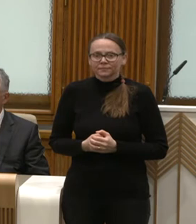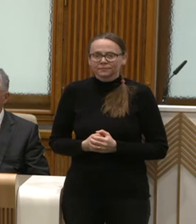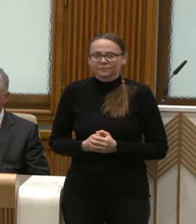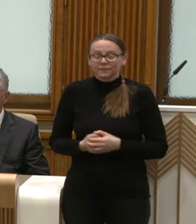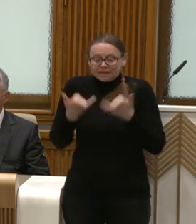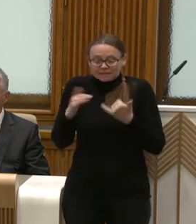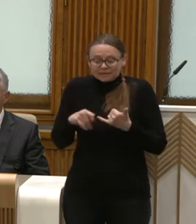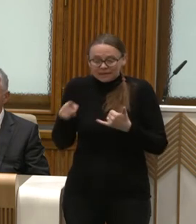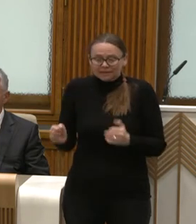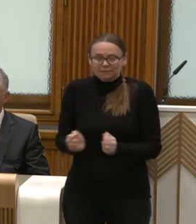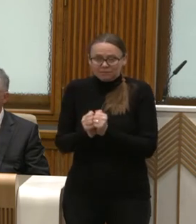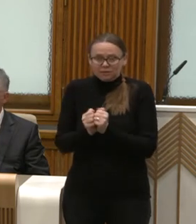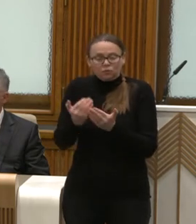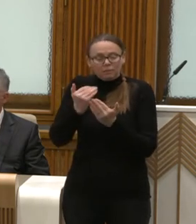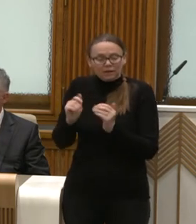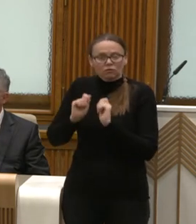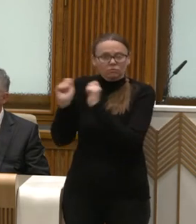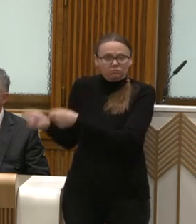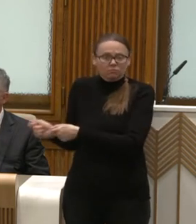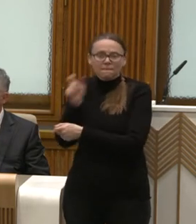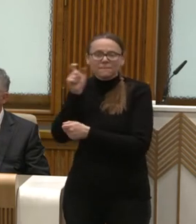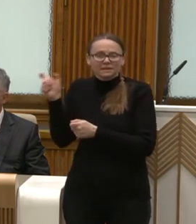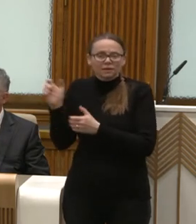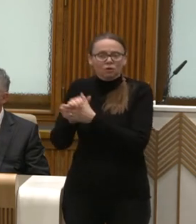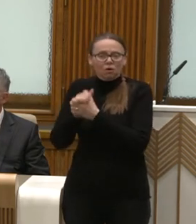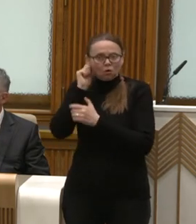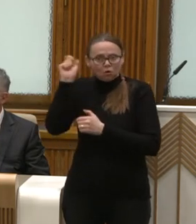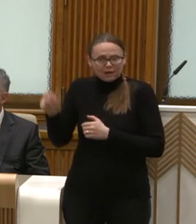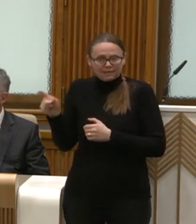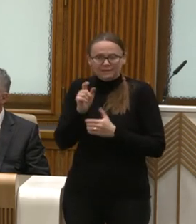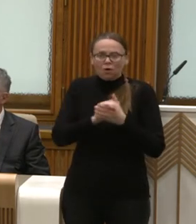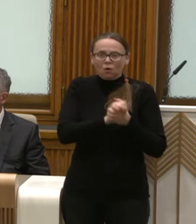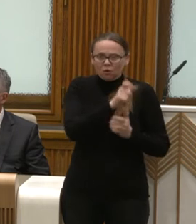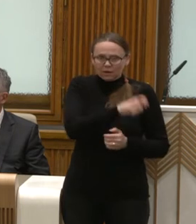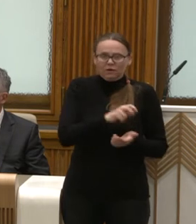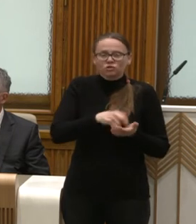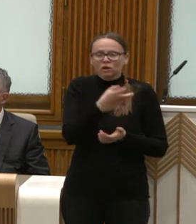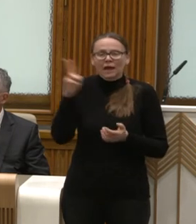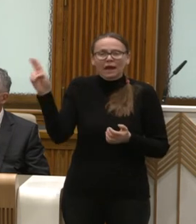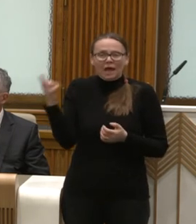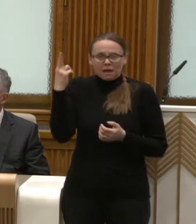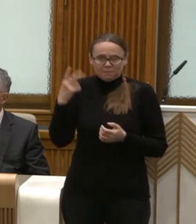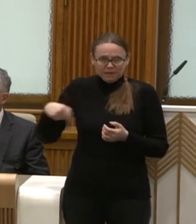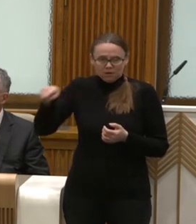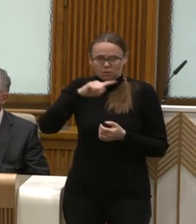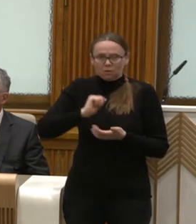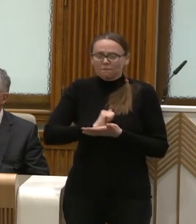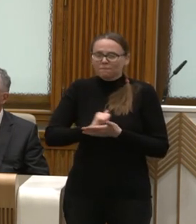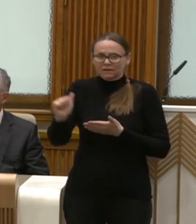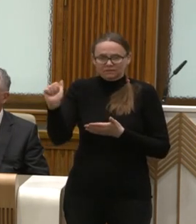Zdaj na tem mestu predam besedo še kolegici in kolegu, še nekaj apelov.